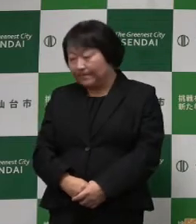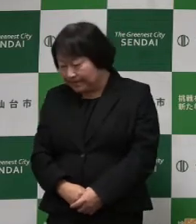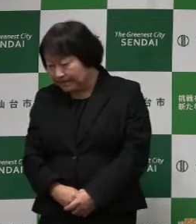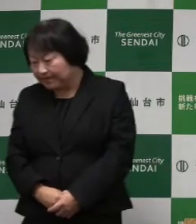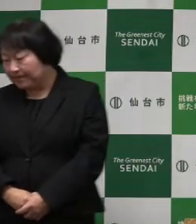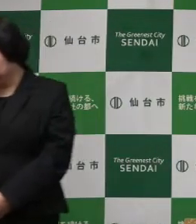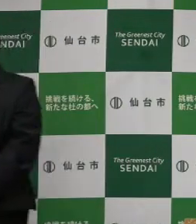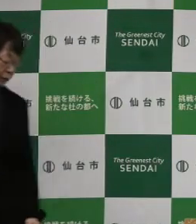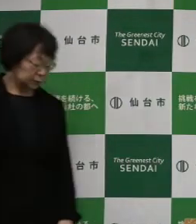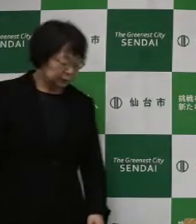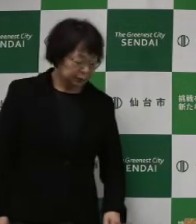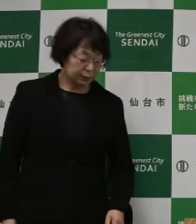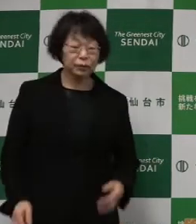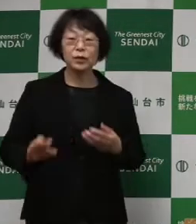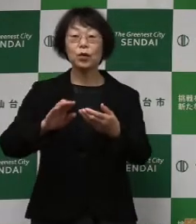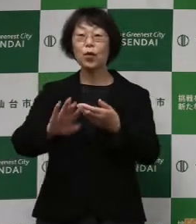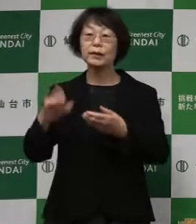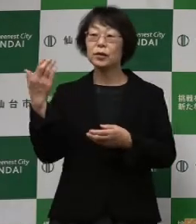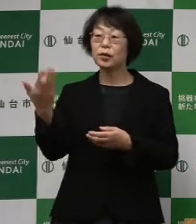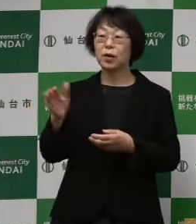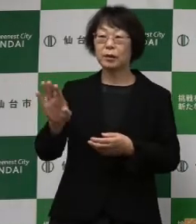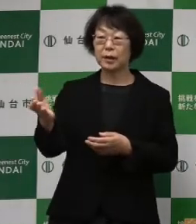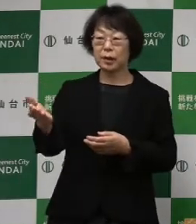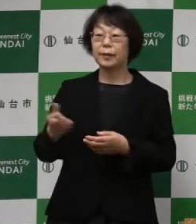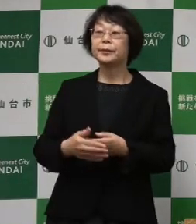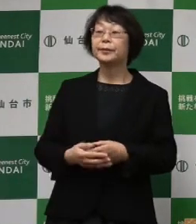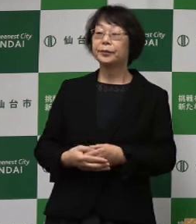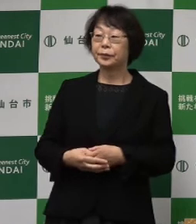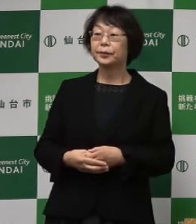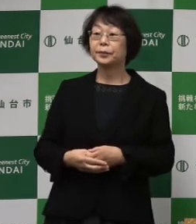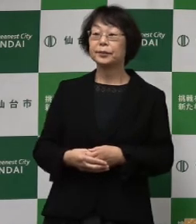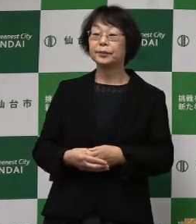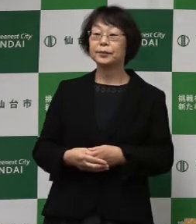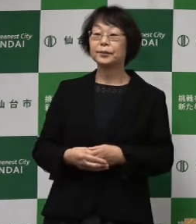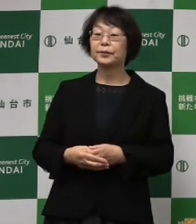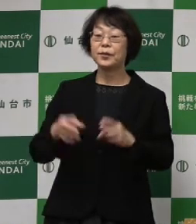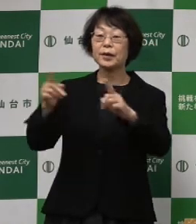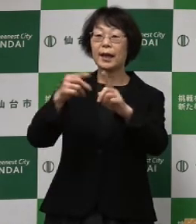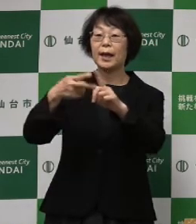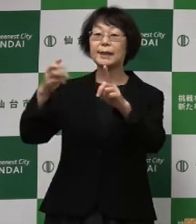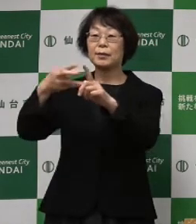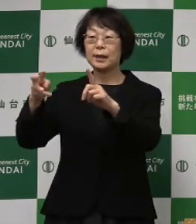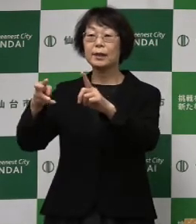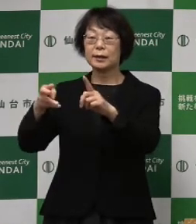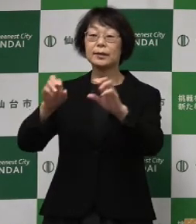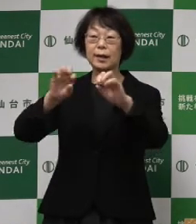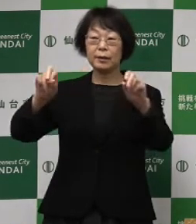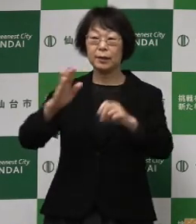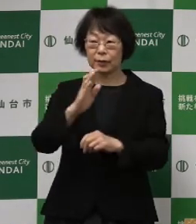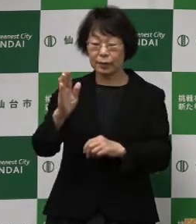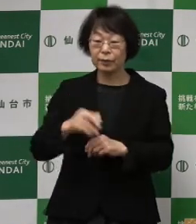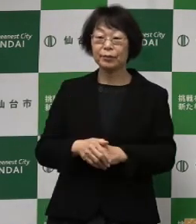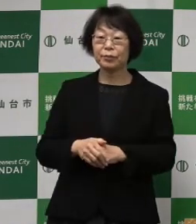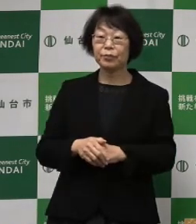はい、他にご質問いかがでしょうか。どうぞ、KGB さん。 KGB の川原です。よろしくお願いいたします。ち